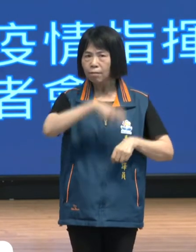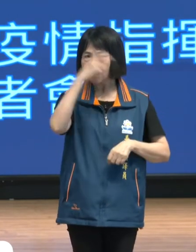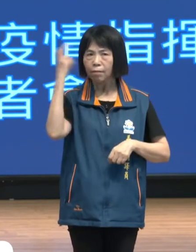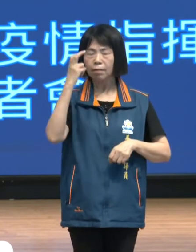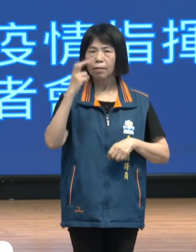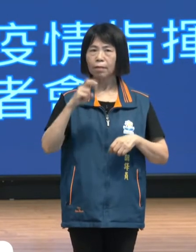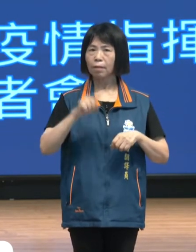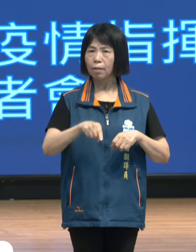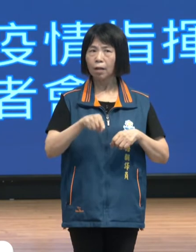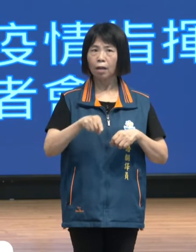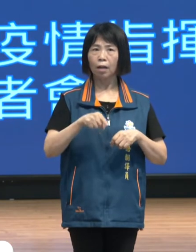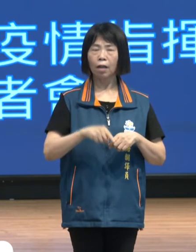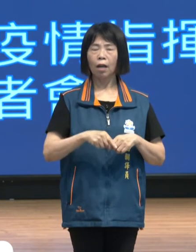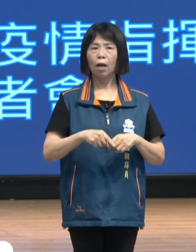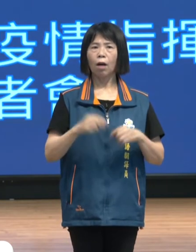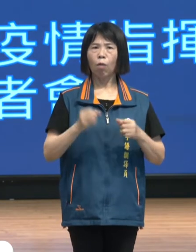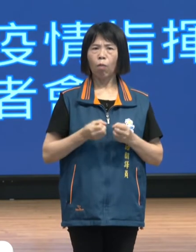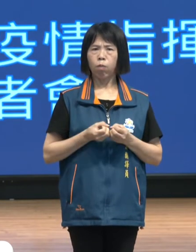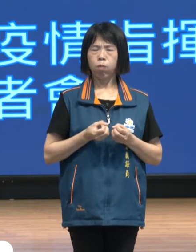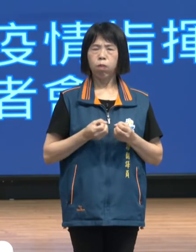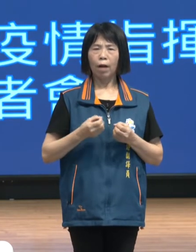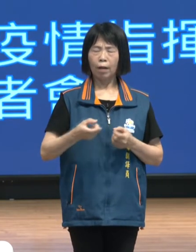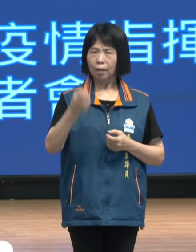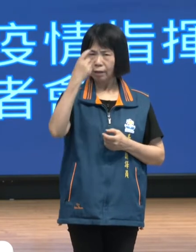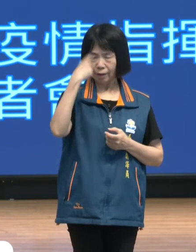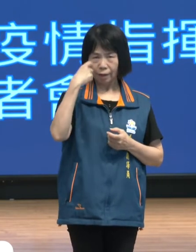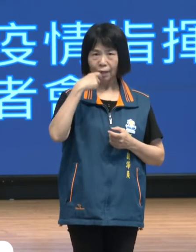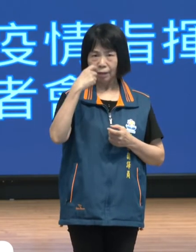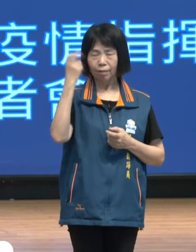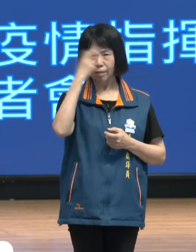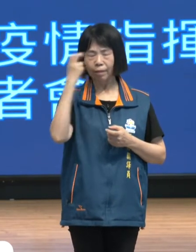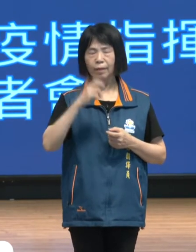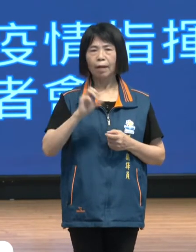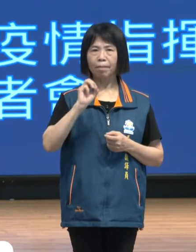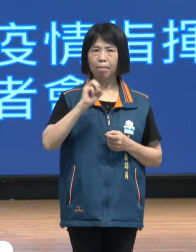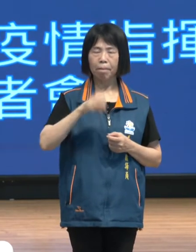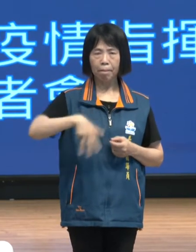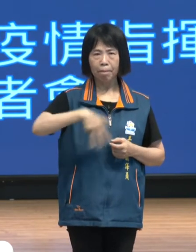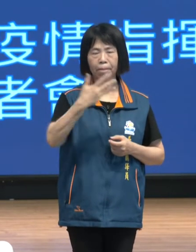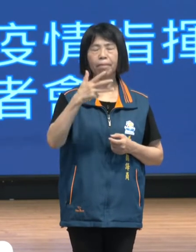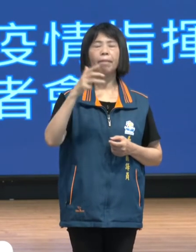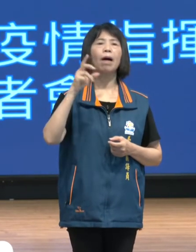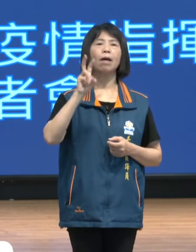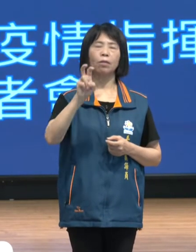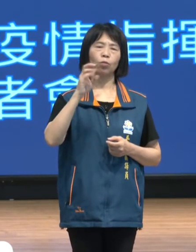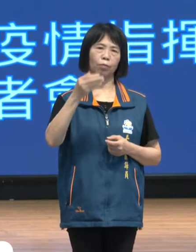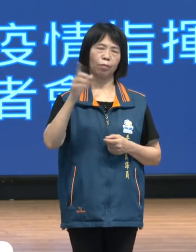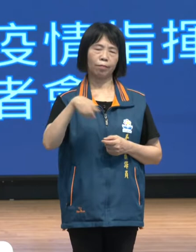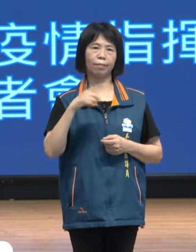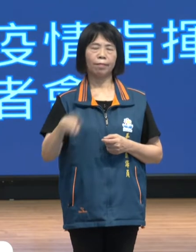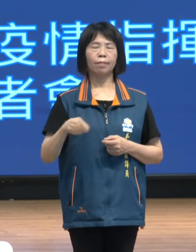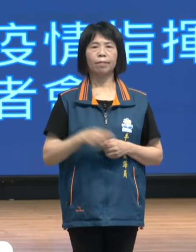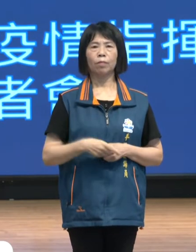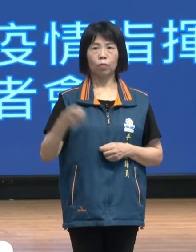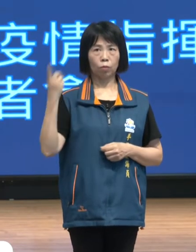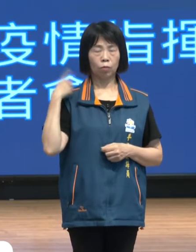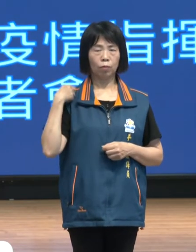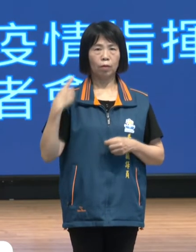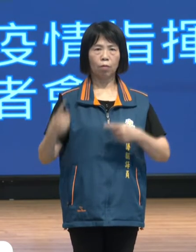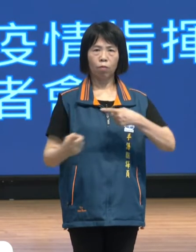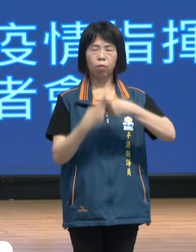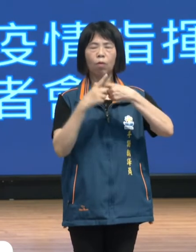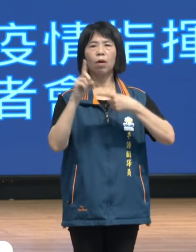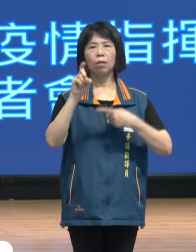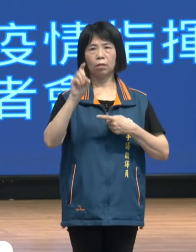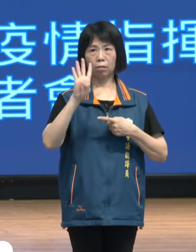当天已经扩大的裁剪了849名，而这也是昨天也有14名阳